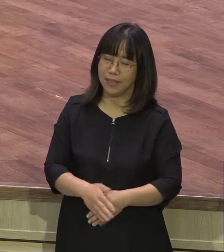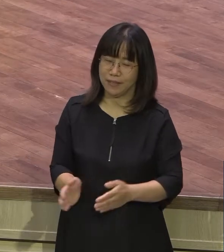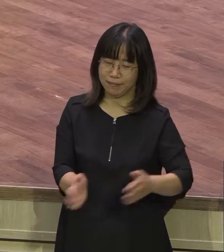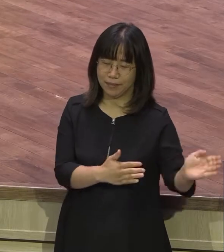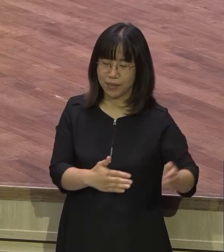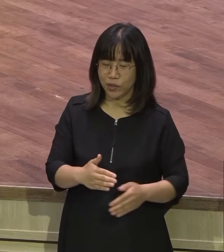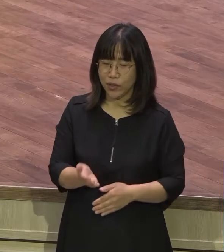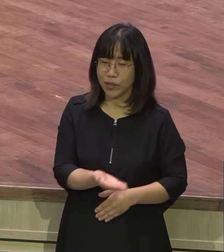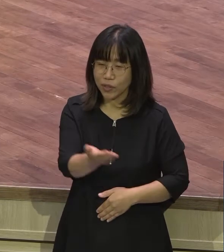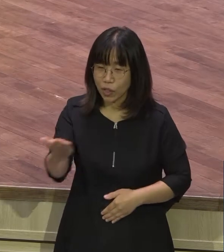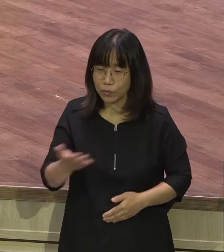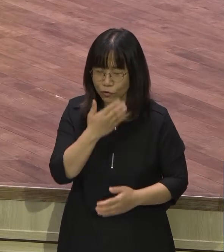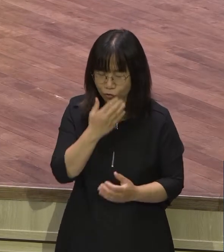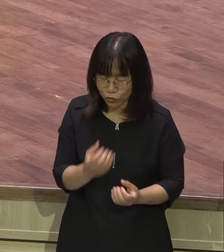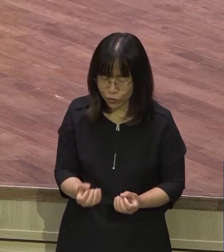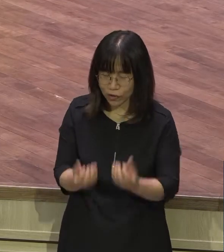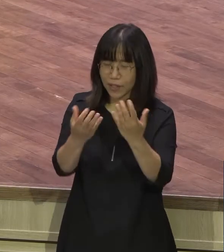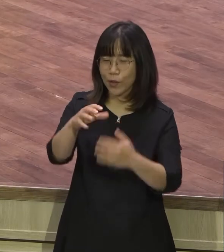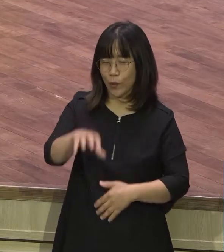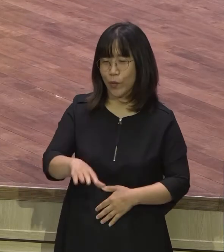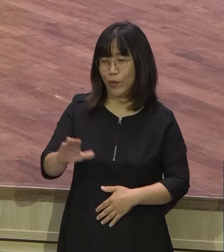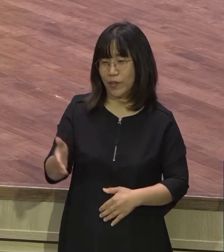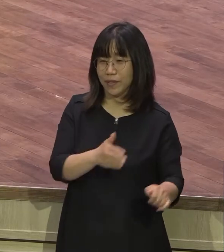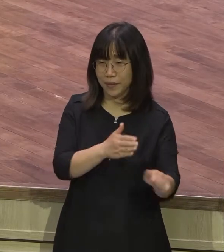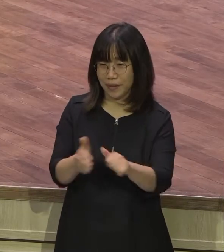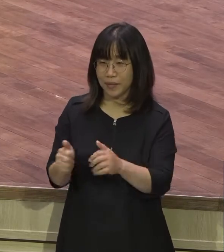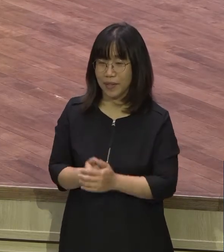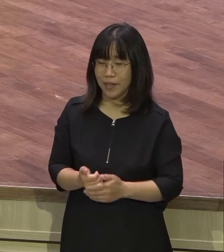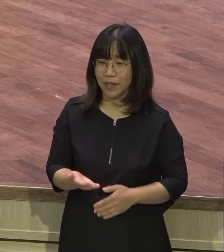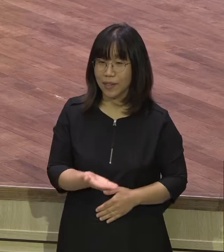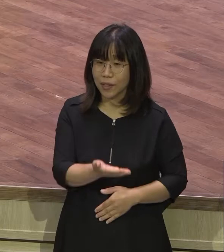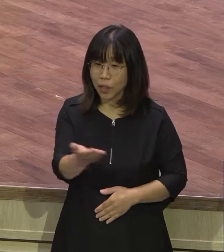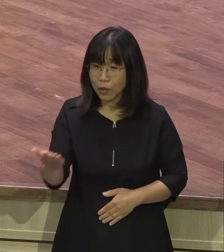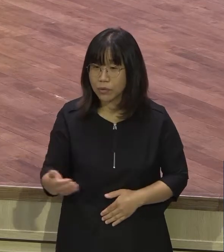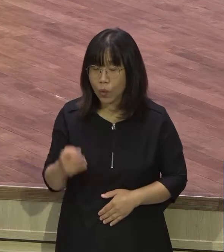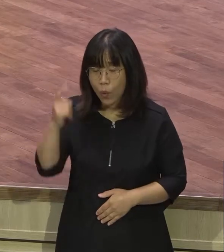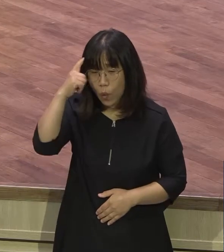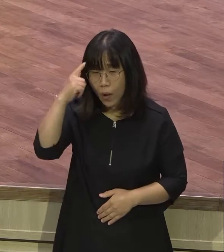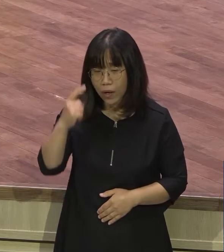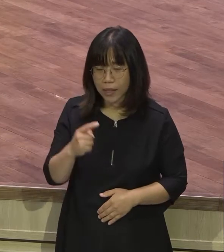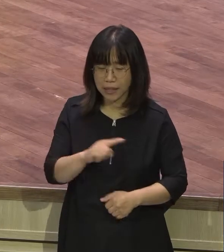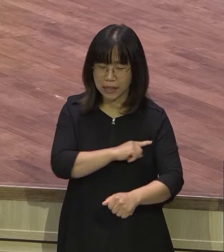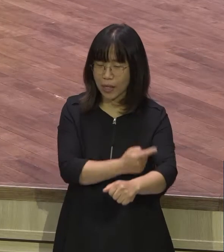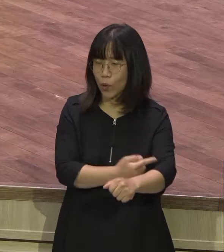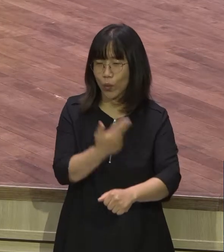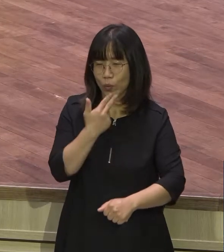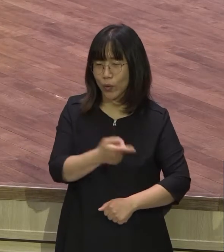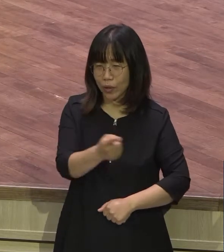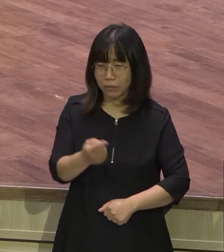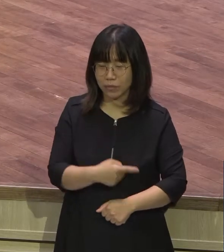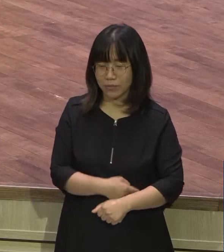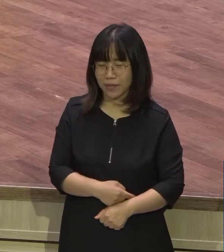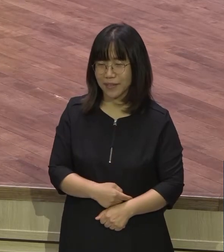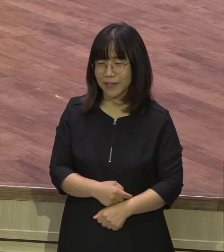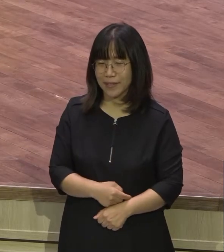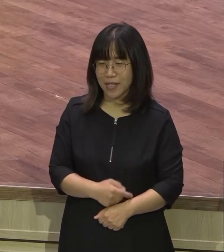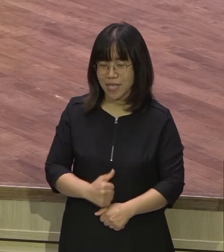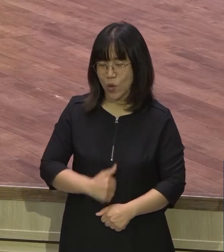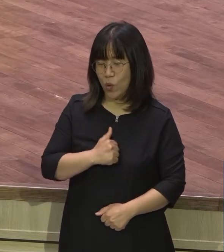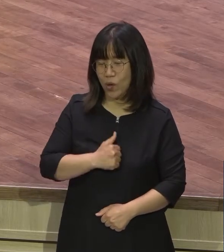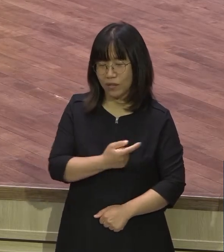축제의 장이 되시 바랍니다 이유가 없어 여러분이 뭘 했다고 인상 쓸 거예요 무슨 자격이 있다고 힘을 줄 거예요